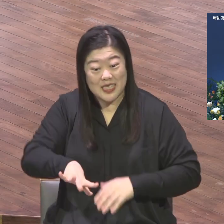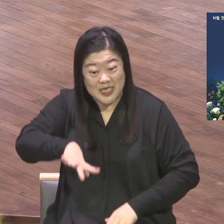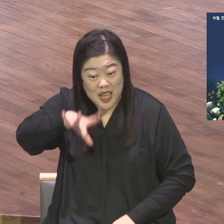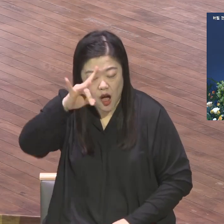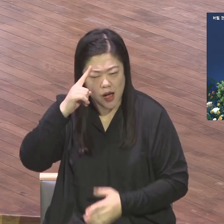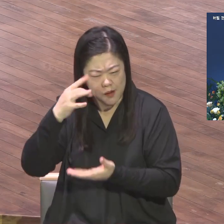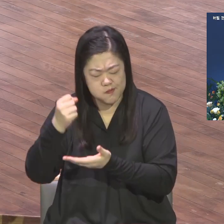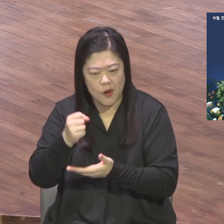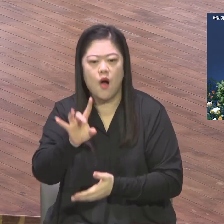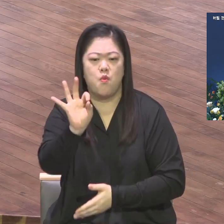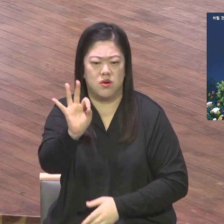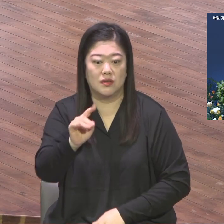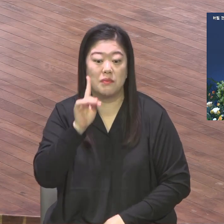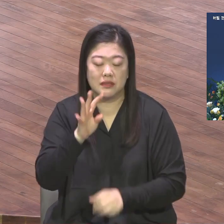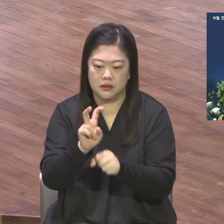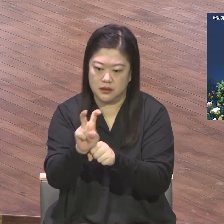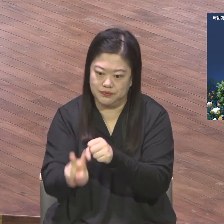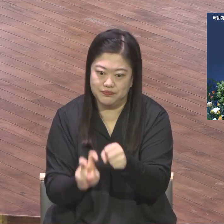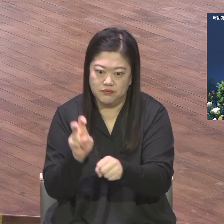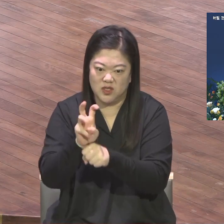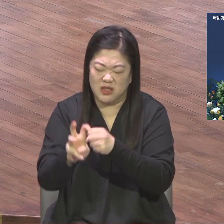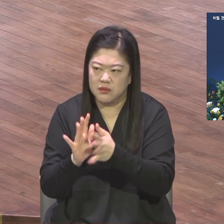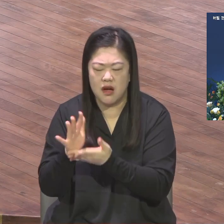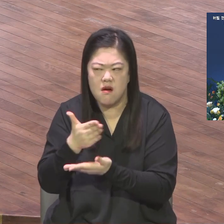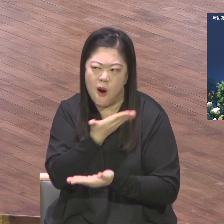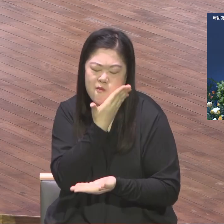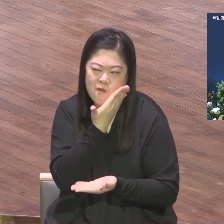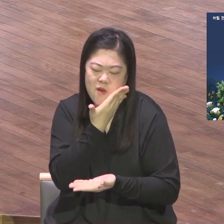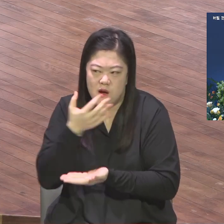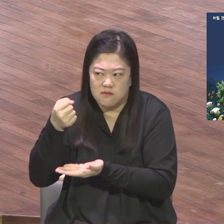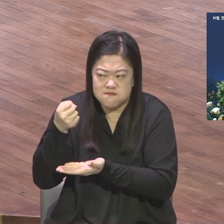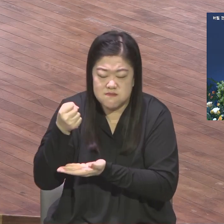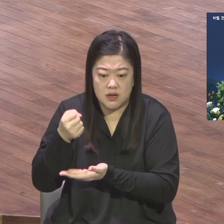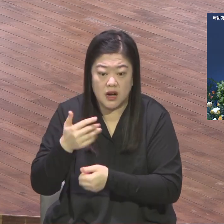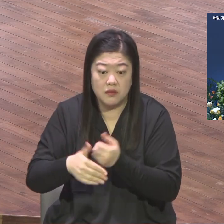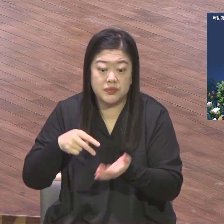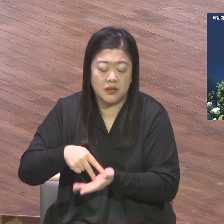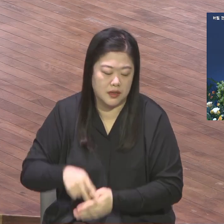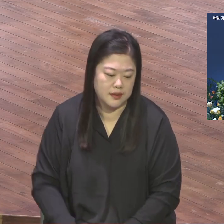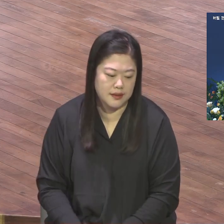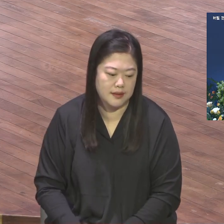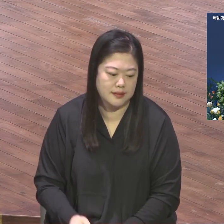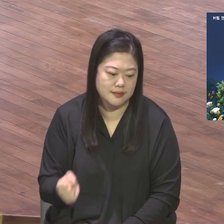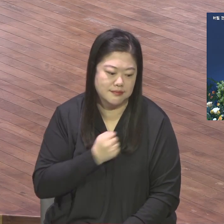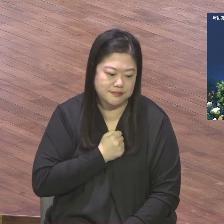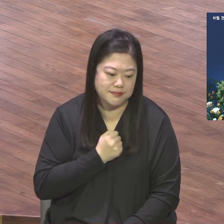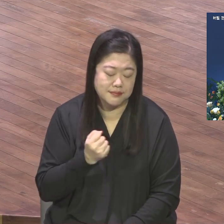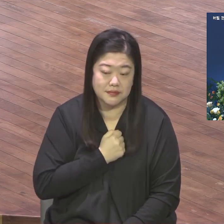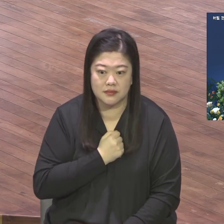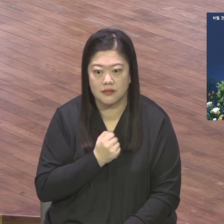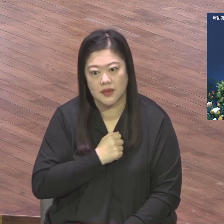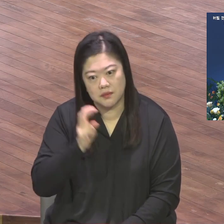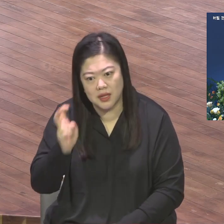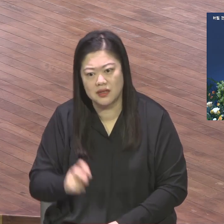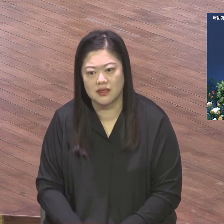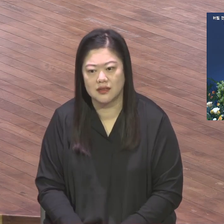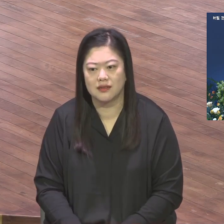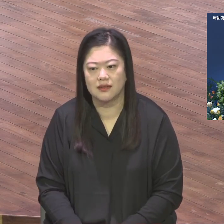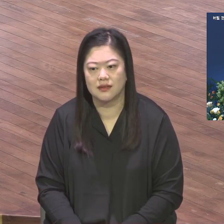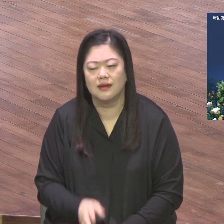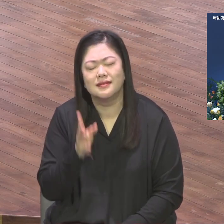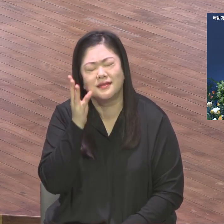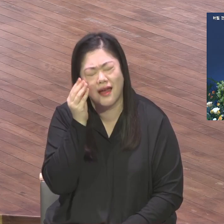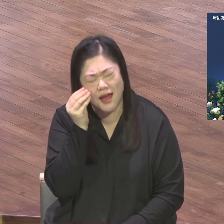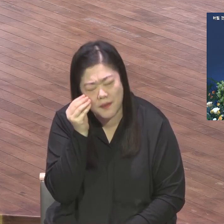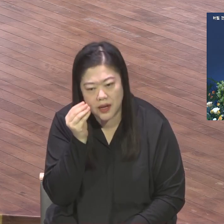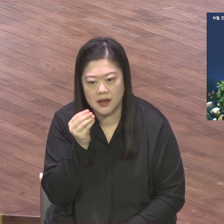하나님이 예배해놓은 축복이 있는데 이게 딱 걸림돌이 돼가지고 그래서 다 버리고 가자. 사도